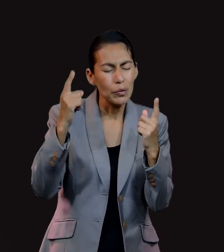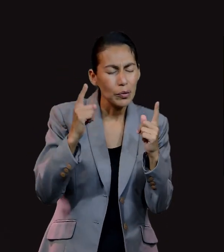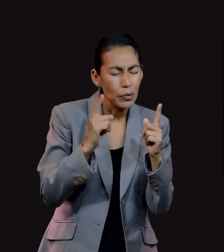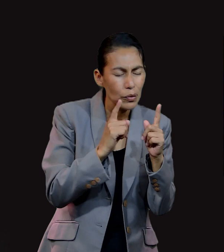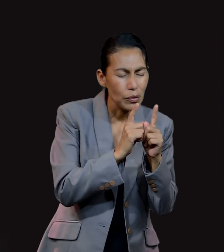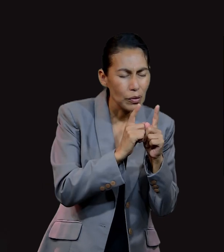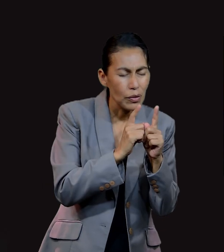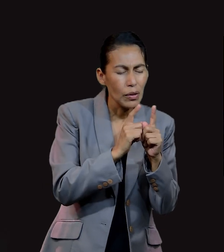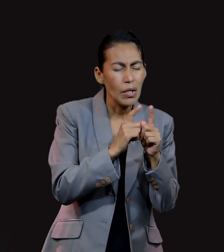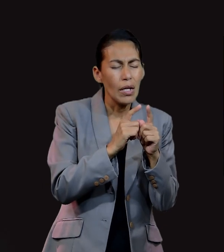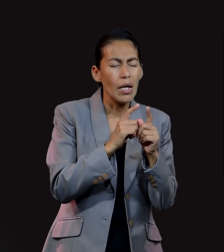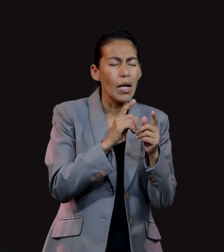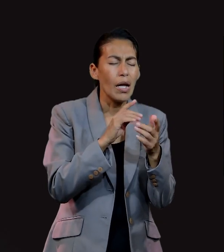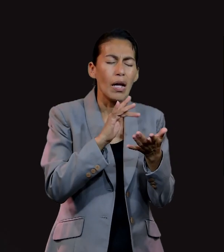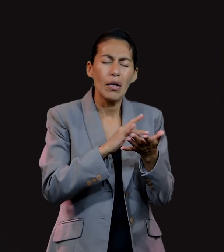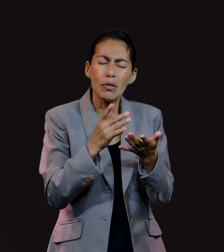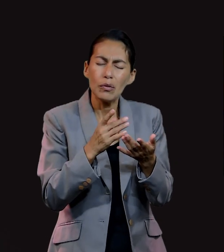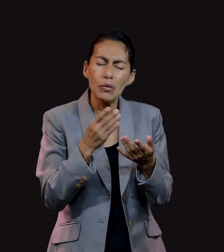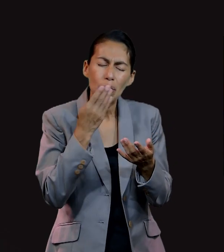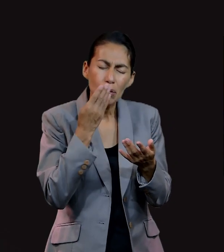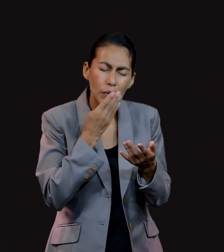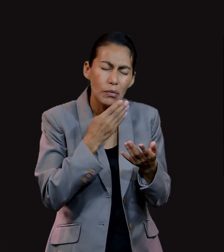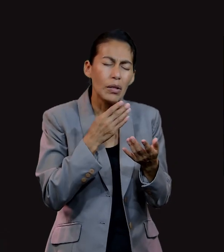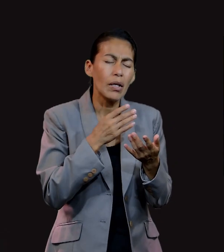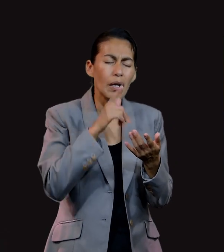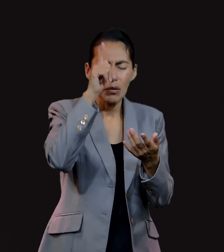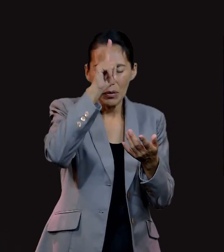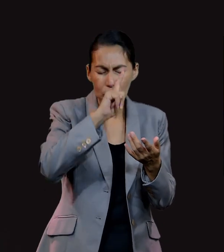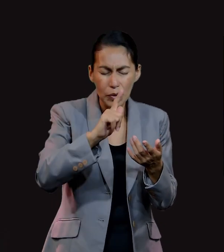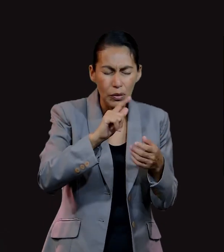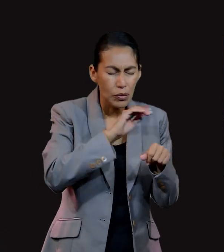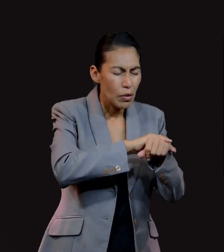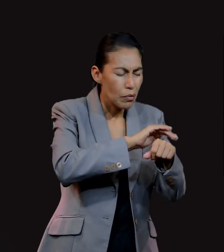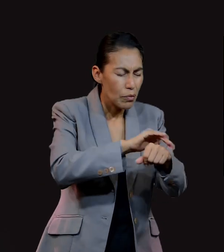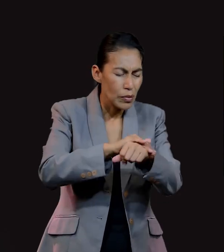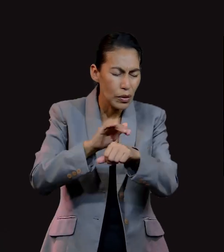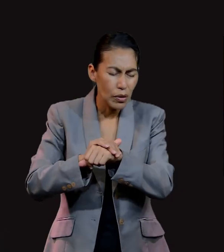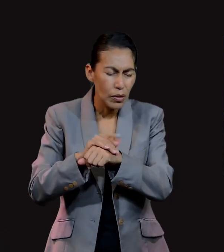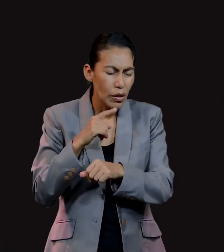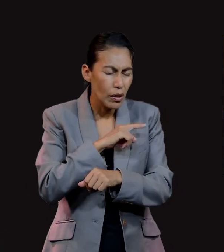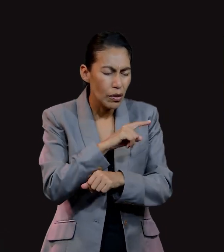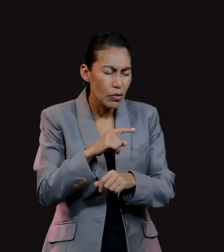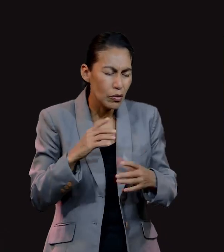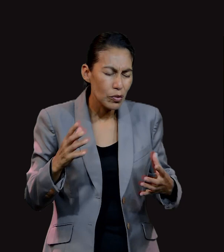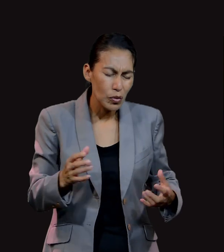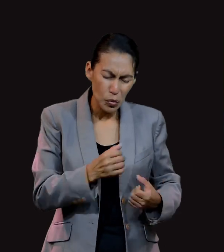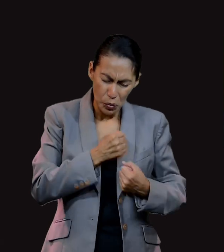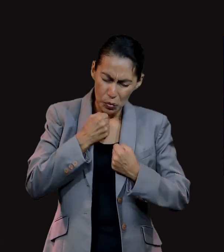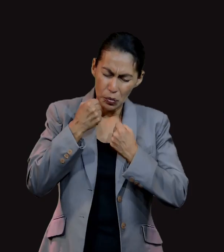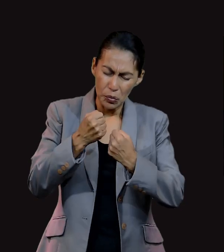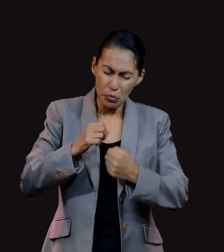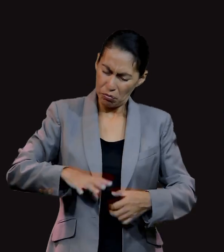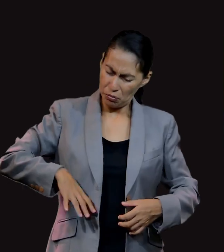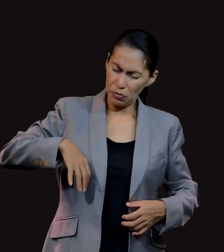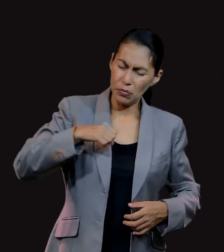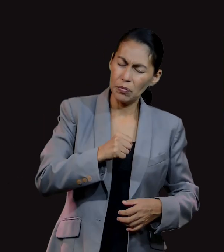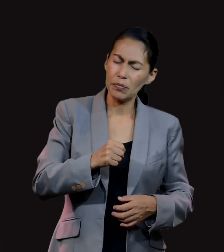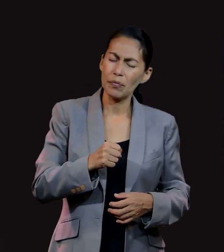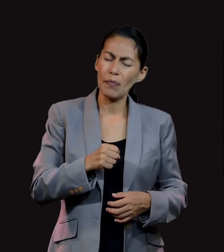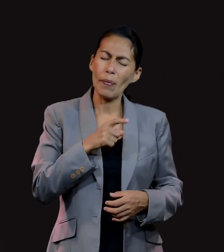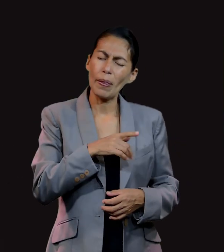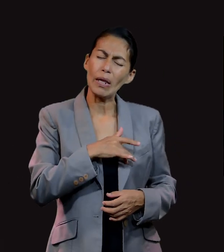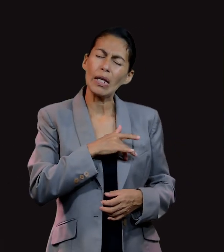A través de amigos A través de tu espíritu Que ellos puedan ser fortalecidos Oh Dios Aquellos que están